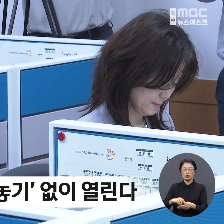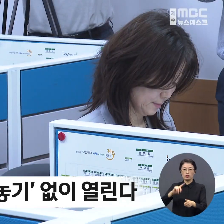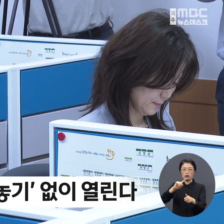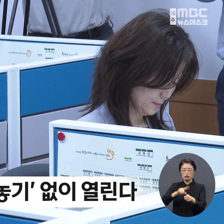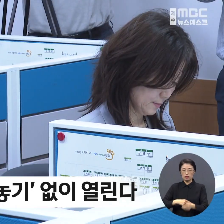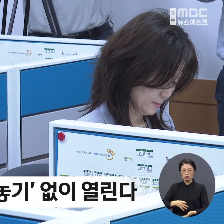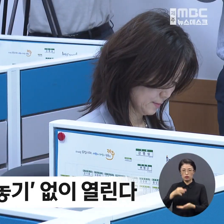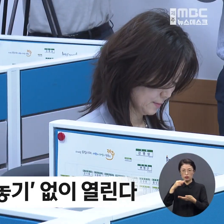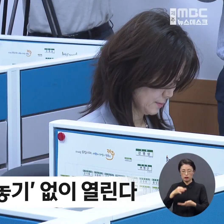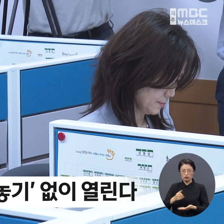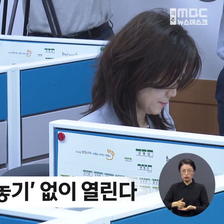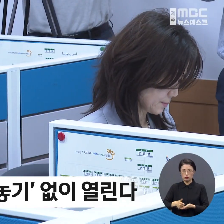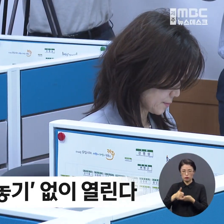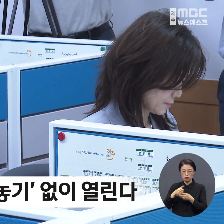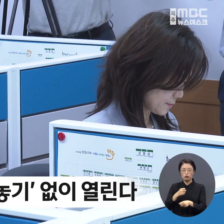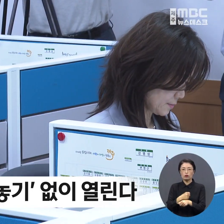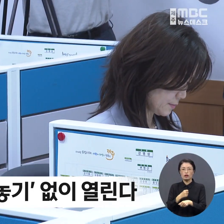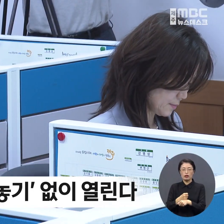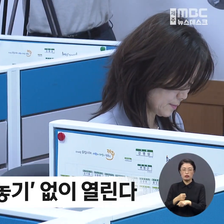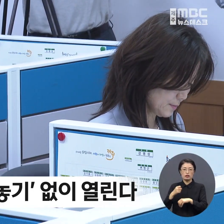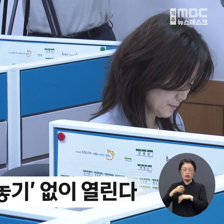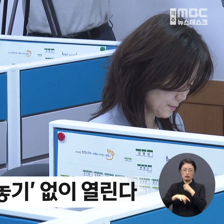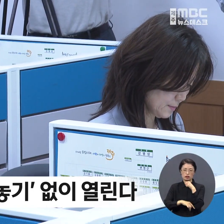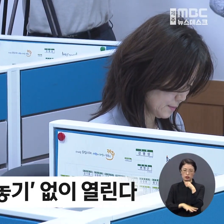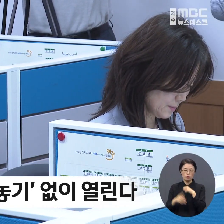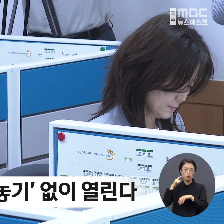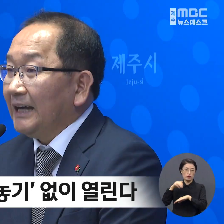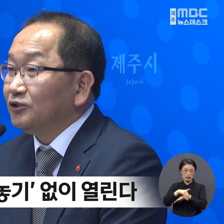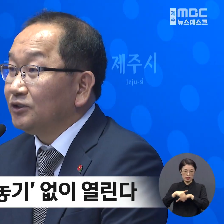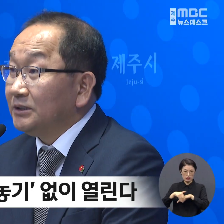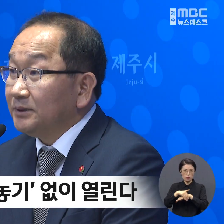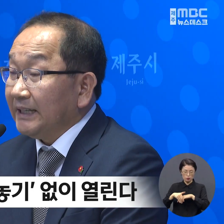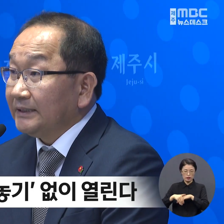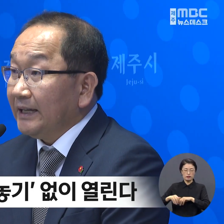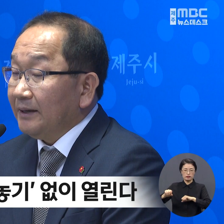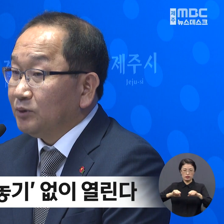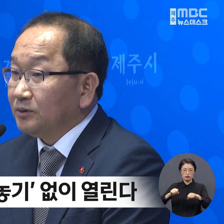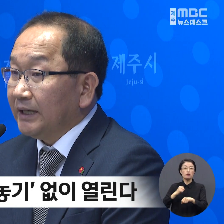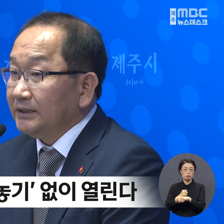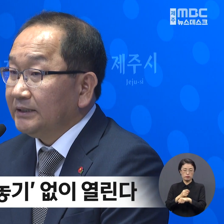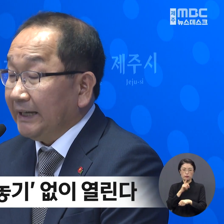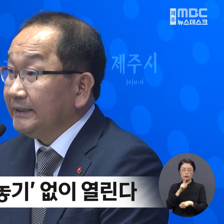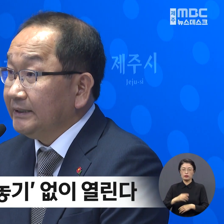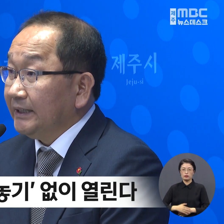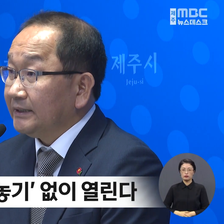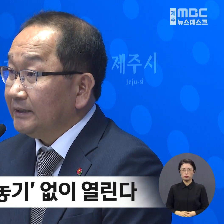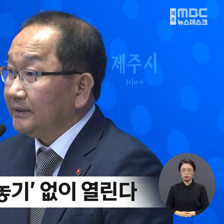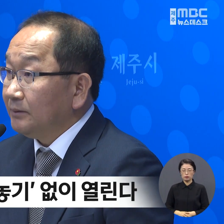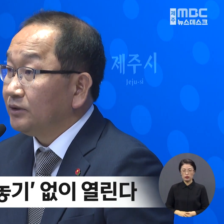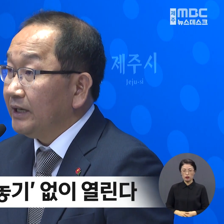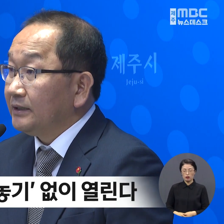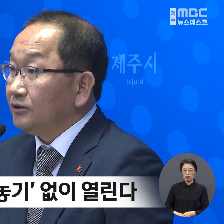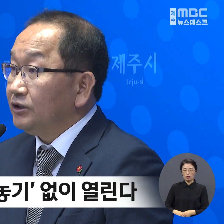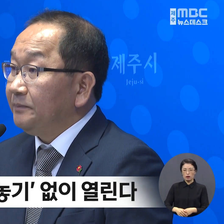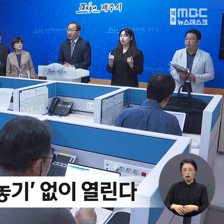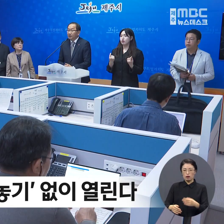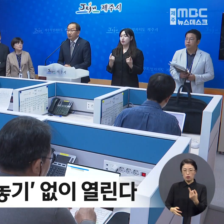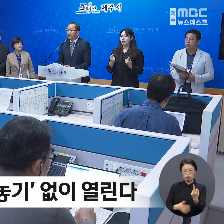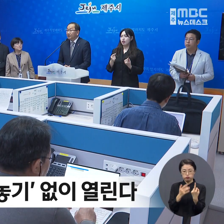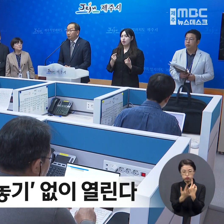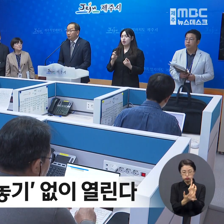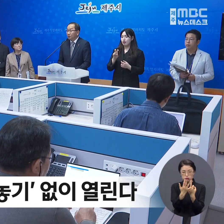들풋축제의 기본 계획을 마련해 시행하겠다고 밝혔습니다. 이에 따라 오름 블록키를 폐지하는 대신